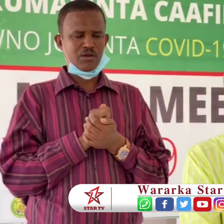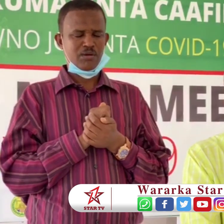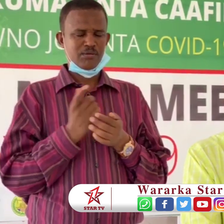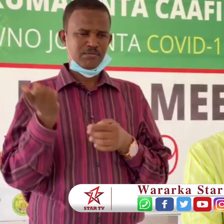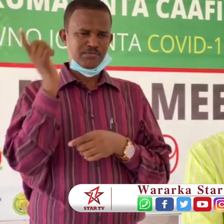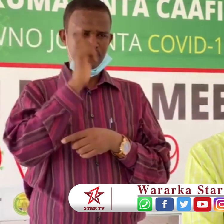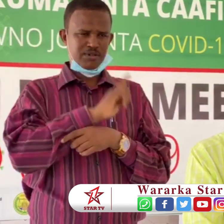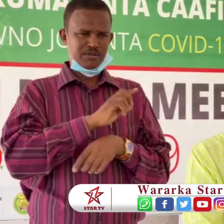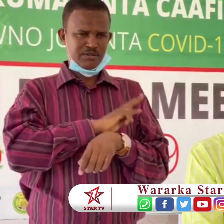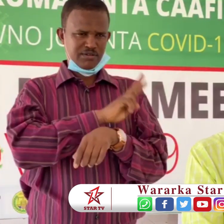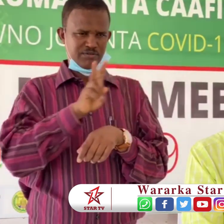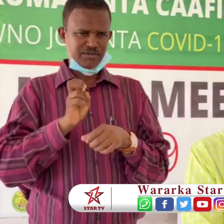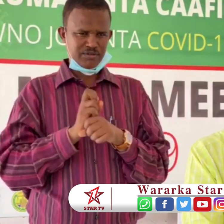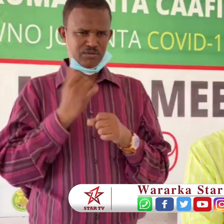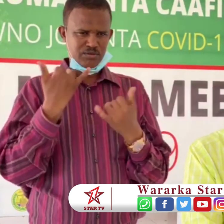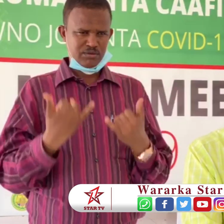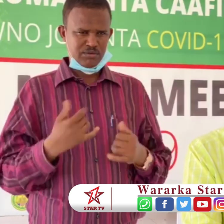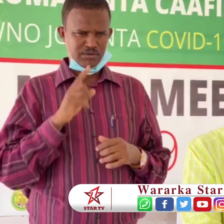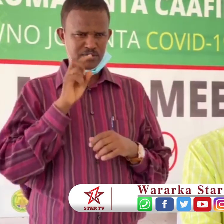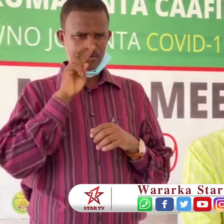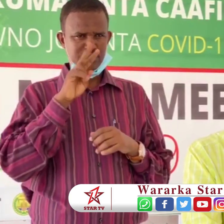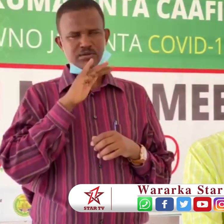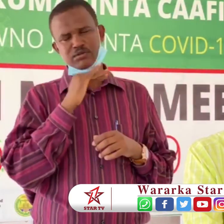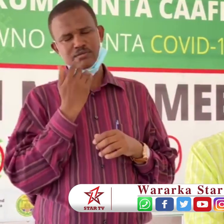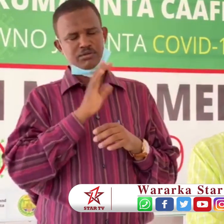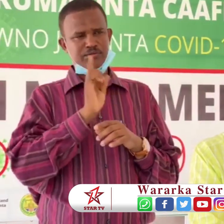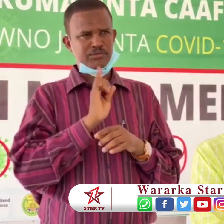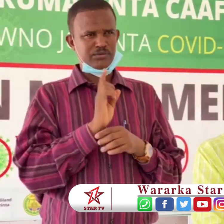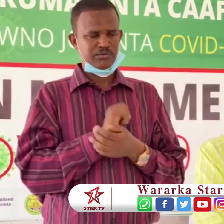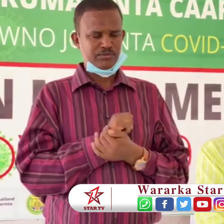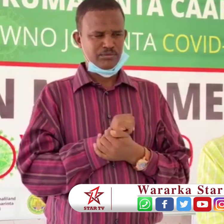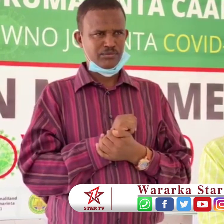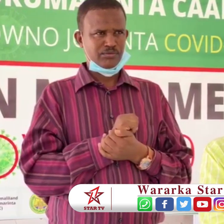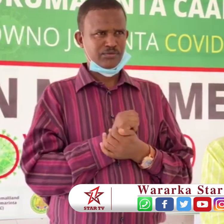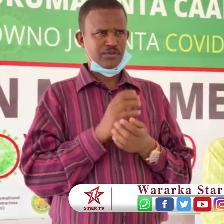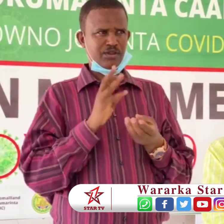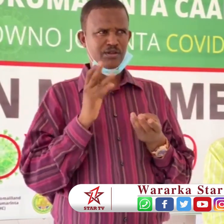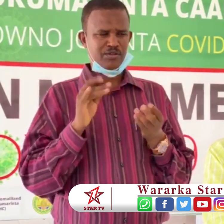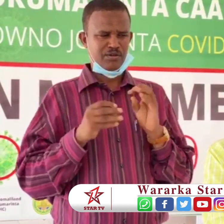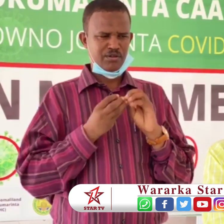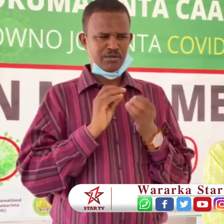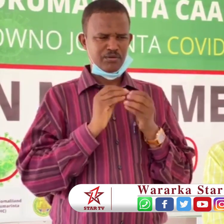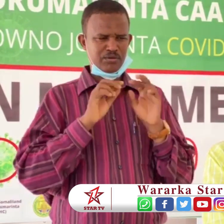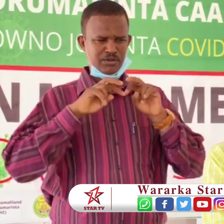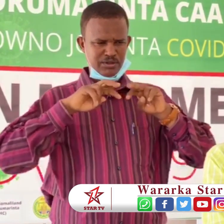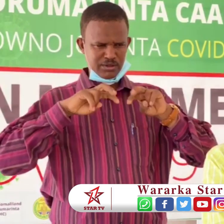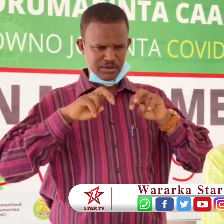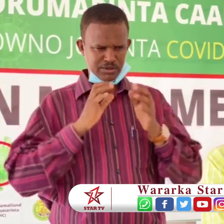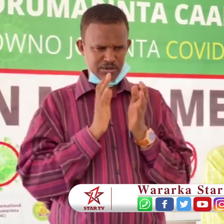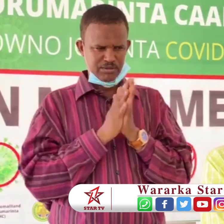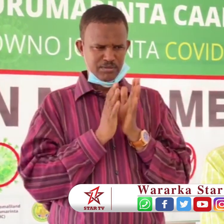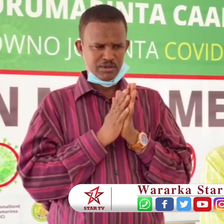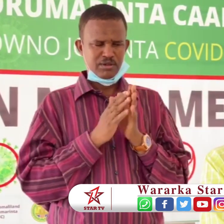baaritaanka 24 saacadood ee u dambeeyay Soomaaliland ayaa lagu qiyaasay 56 qof 17 qof ayaa laga helay xanuunka 17 qof